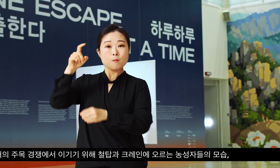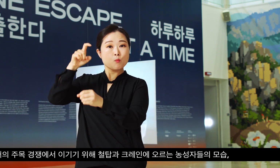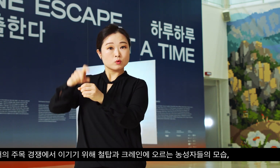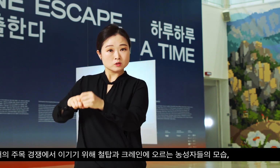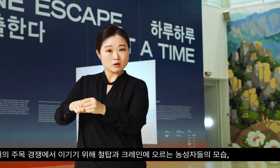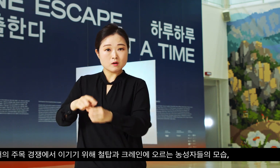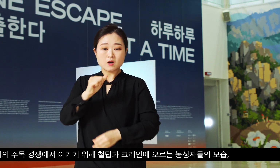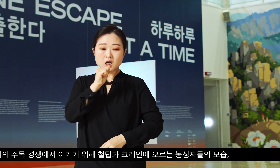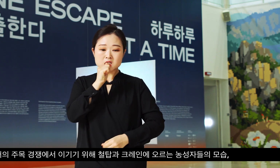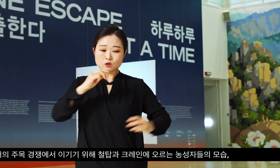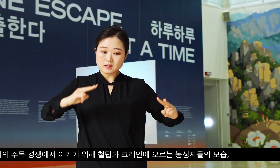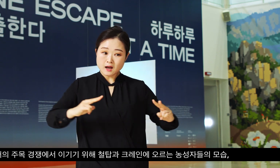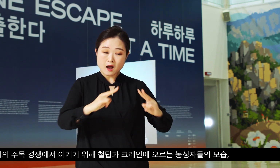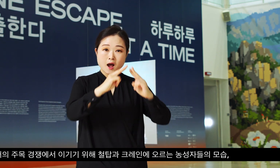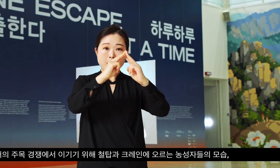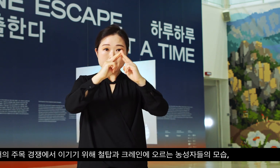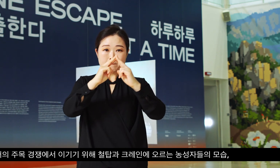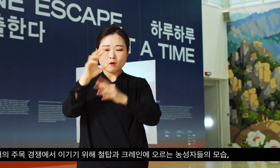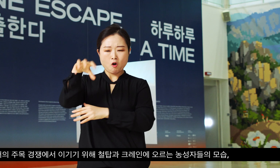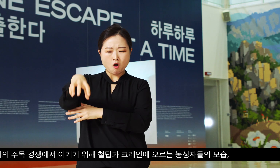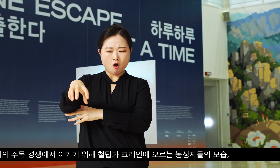철탑과 크레인에 오르는 농성자들의 모습,